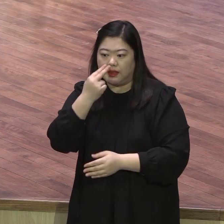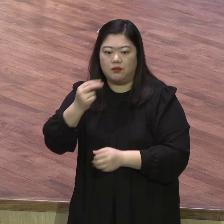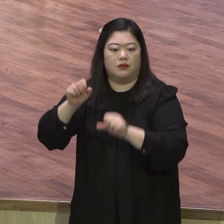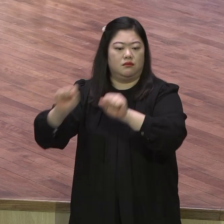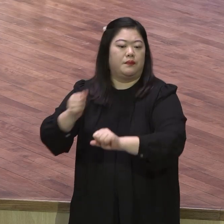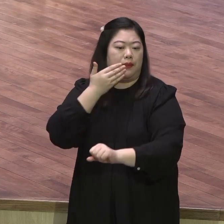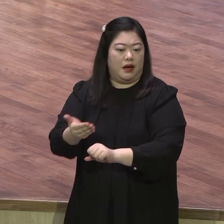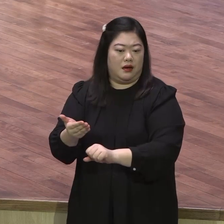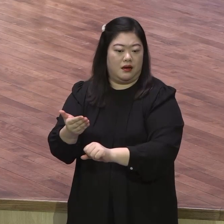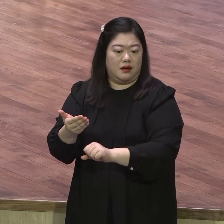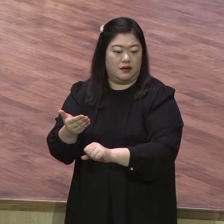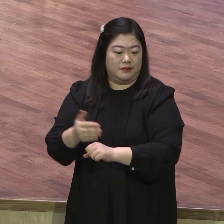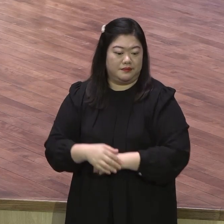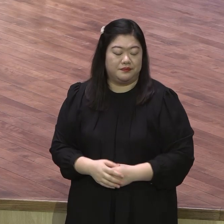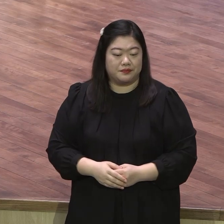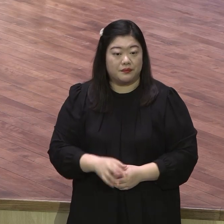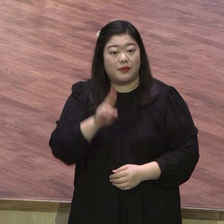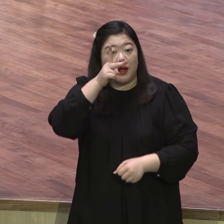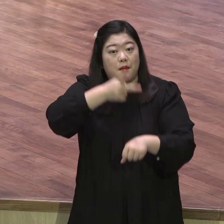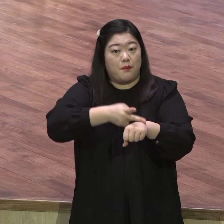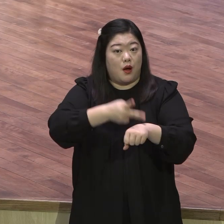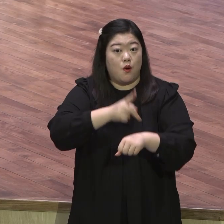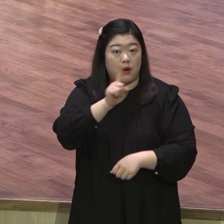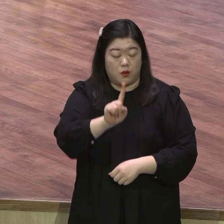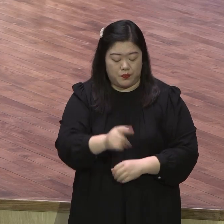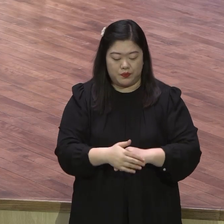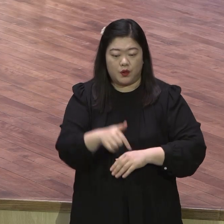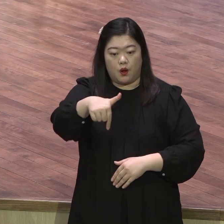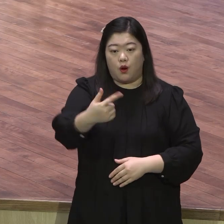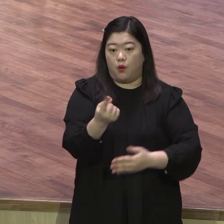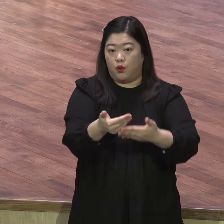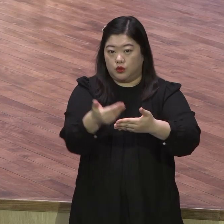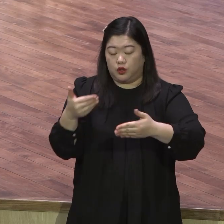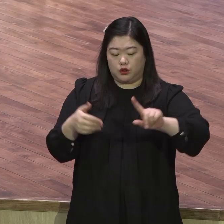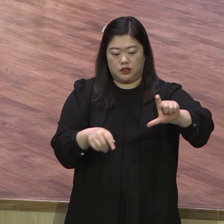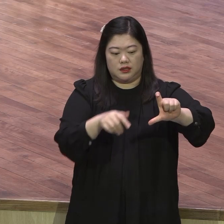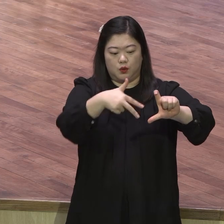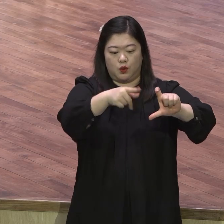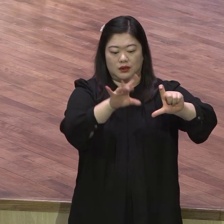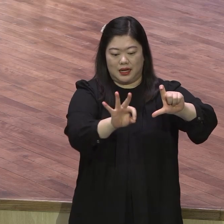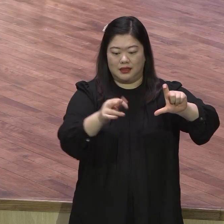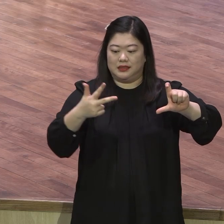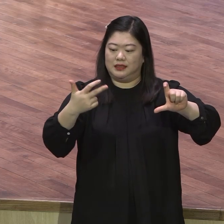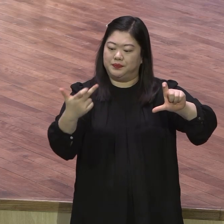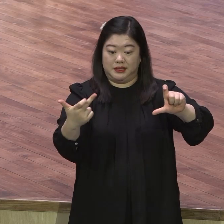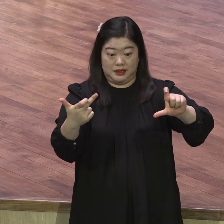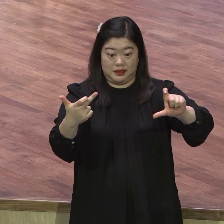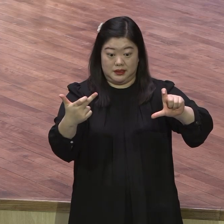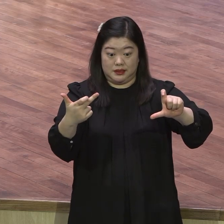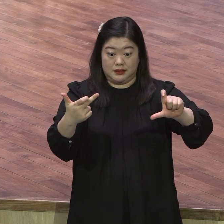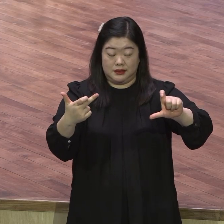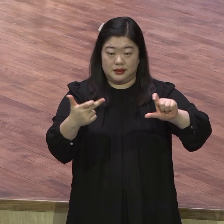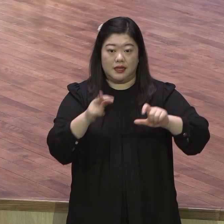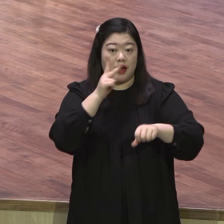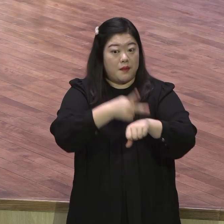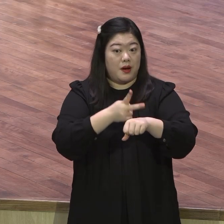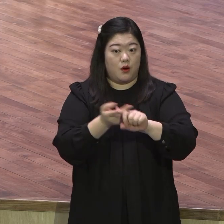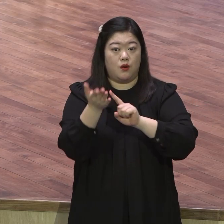핵심입니다. 사도 바울은 그래서 곤도전서 15장 17절에 이런 극단적인 표현을 했습니다.